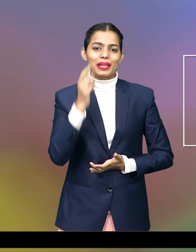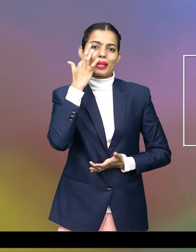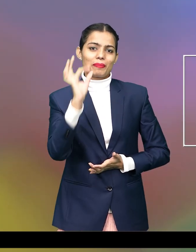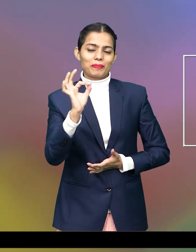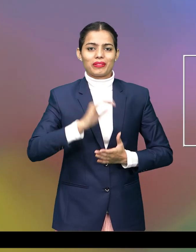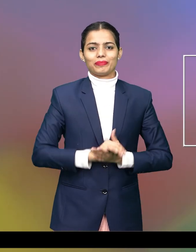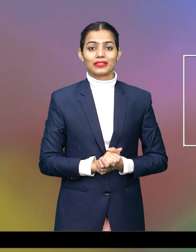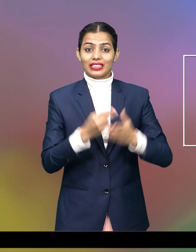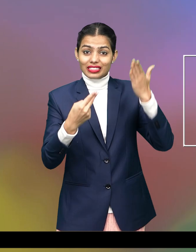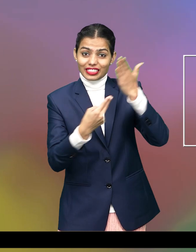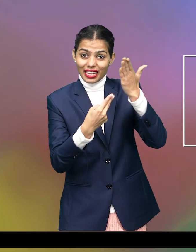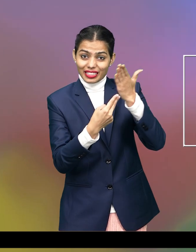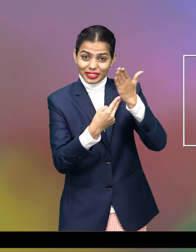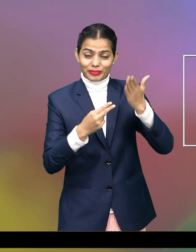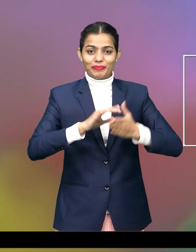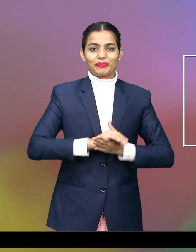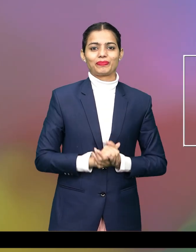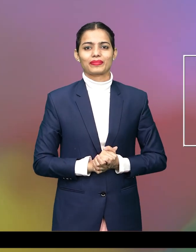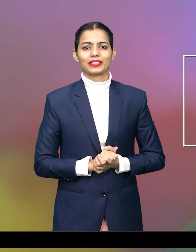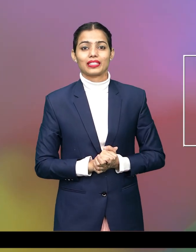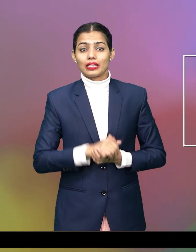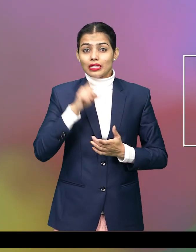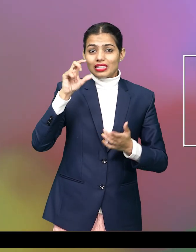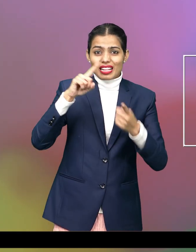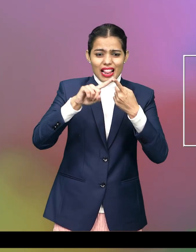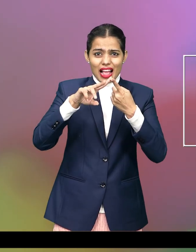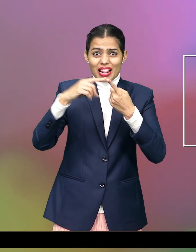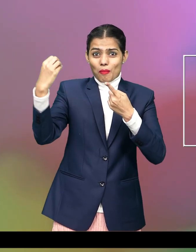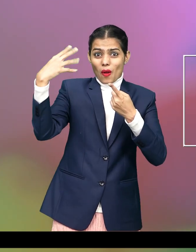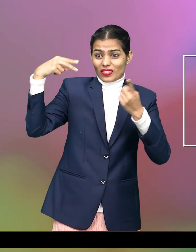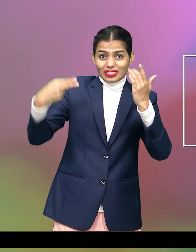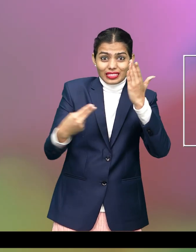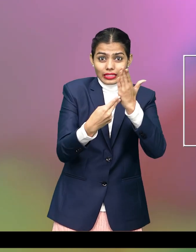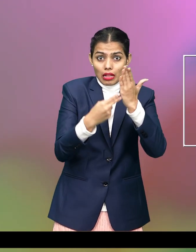ಕೀವರ್ಡ್ಗಳು, ಶುಲ್ಕ, ವಿದ್ಯುತ್,